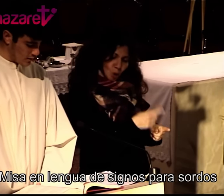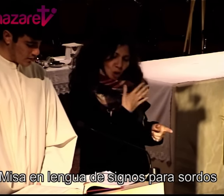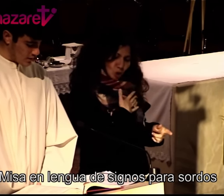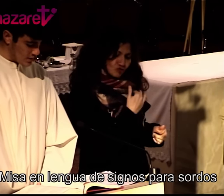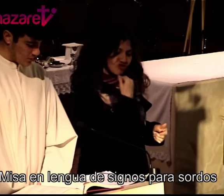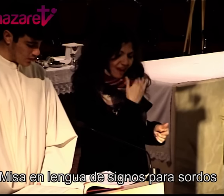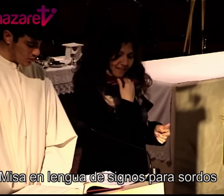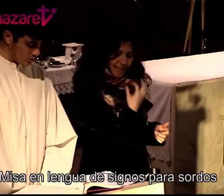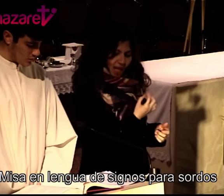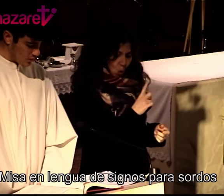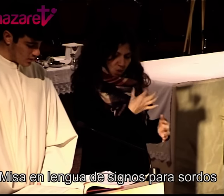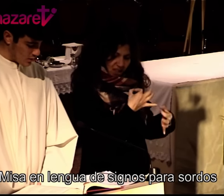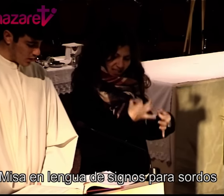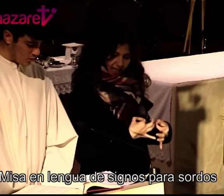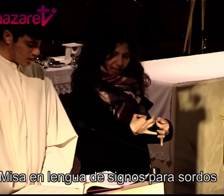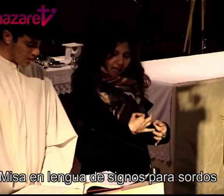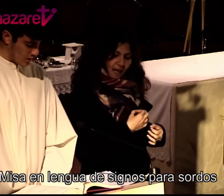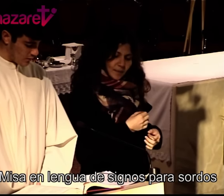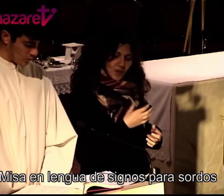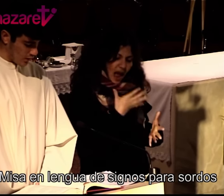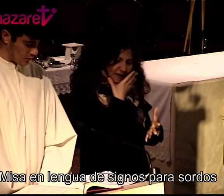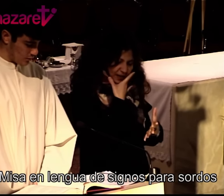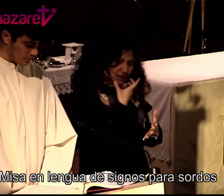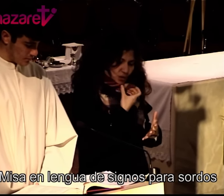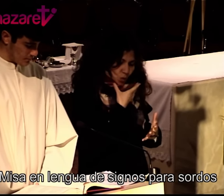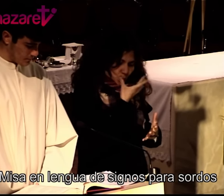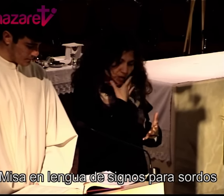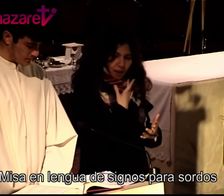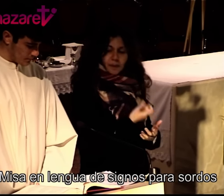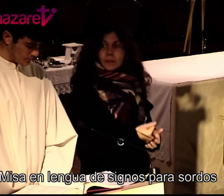pedernal, sabiendo que no quedaría defraudado.